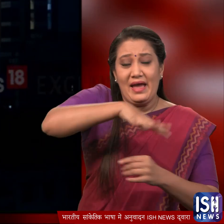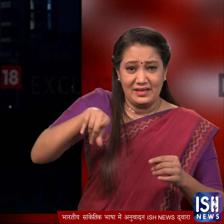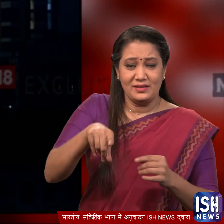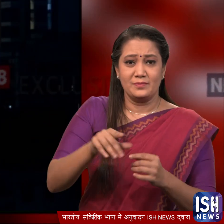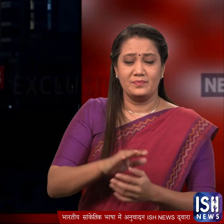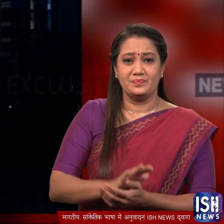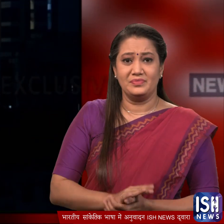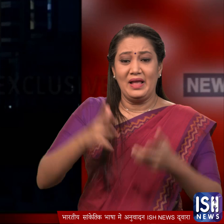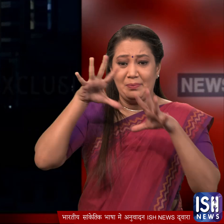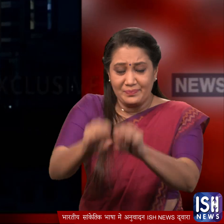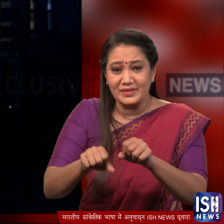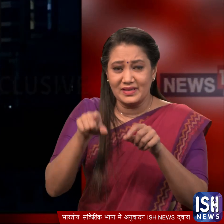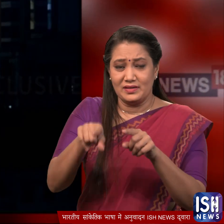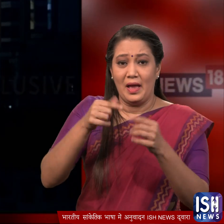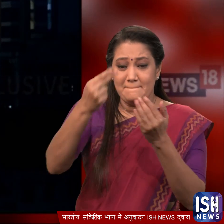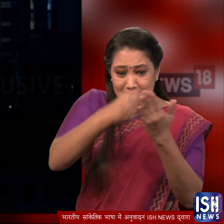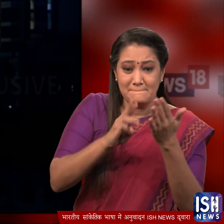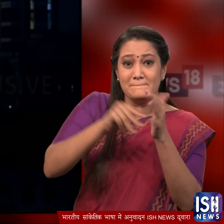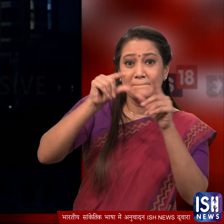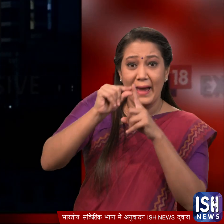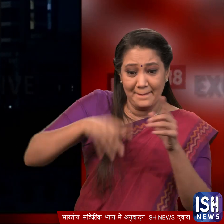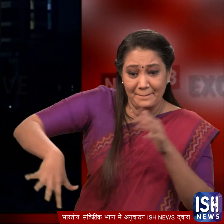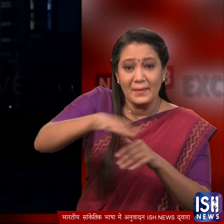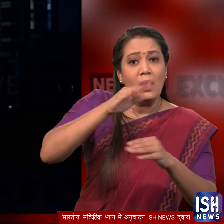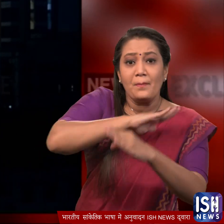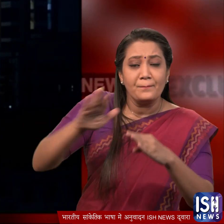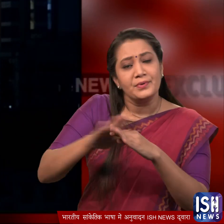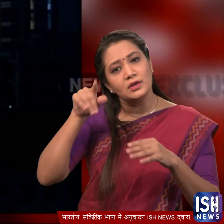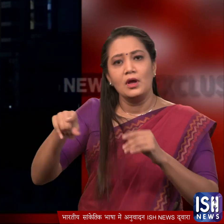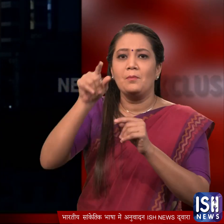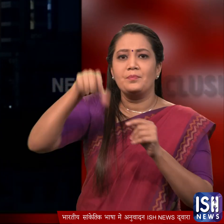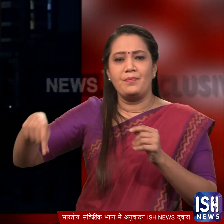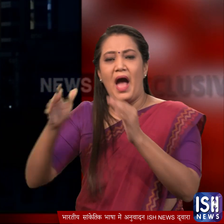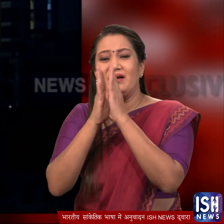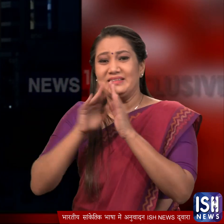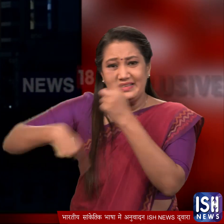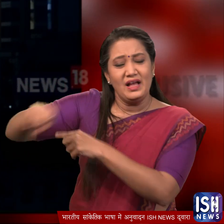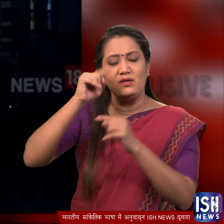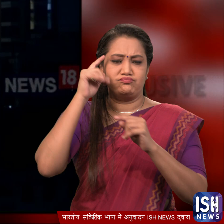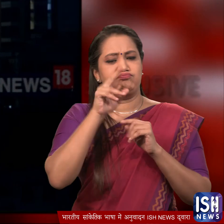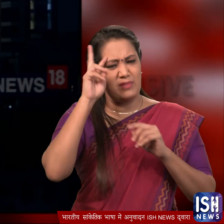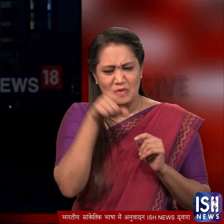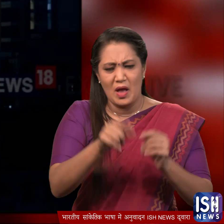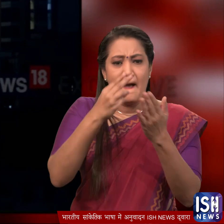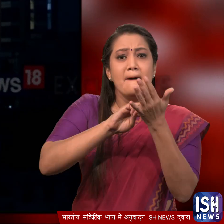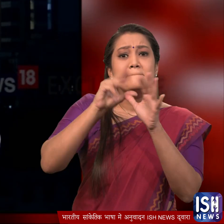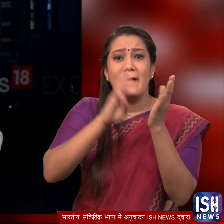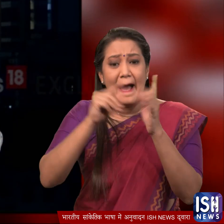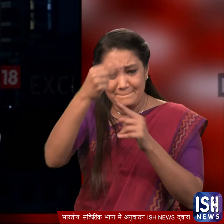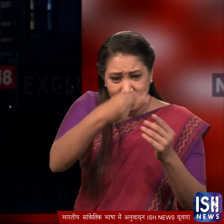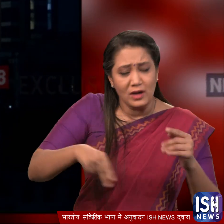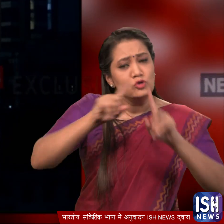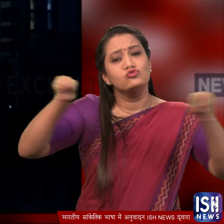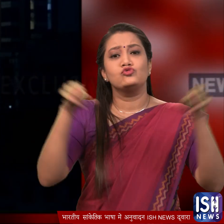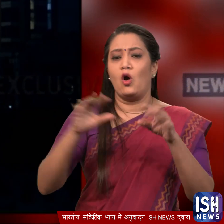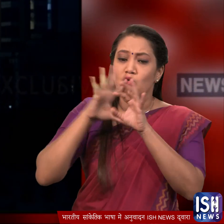सरकारी कब्जे से नक्शे के आधार पर दीवार गिराई, उस पर भी सवाल उठ गए। आश्रम के लोगों ने आरोप लगाया कि नक्शा